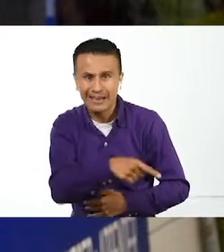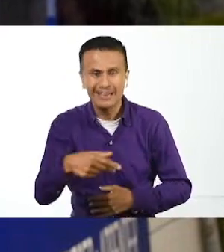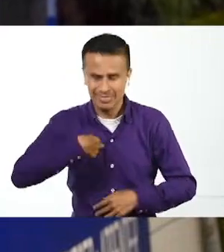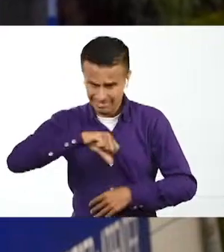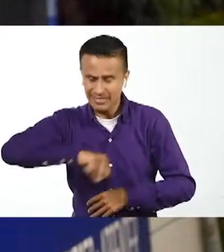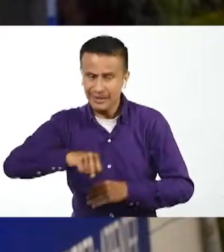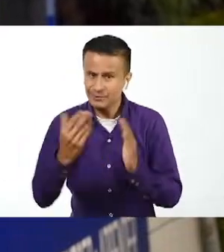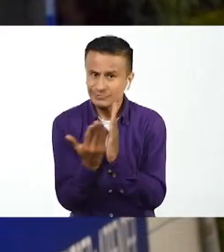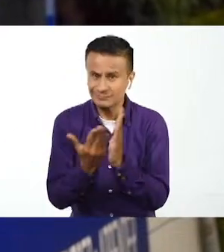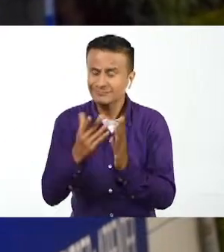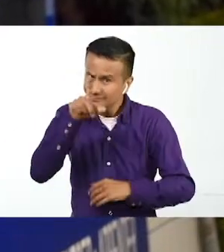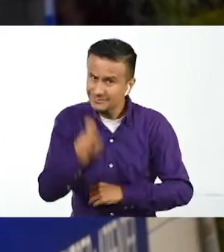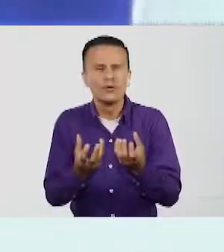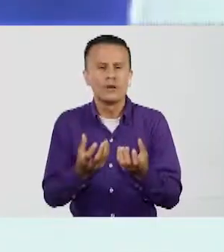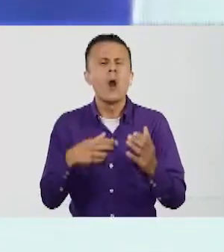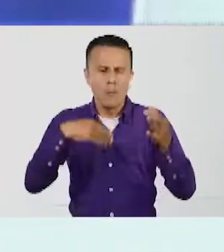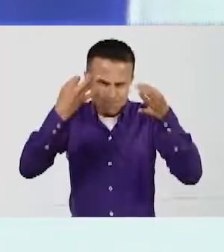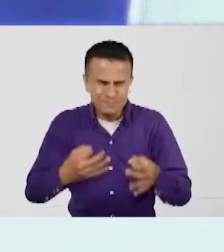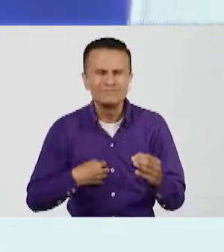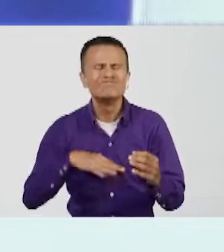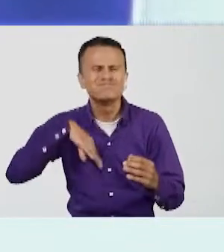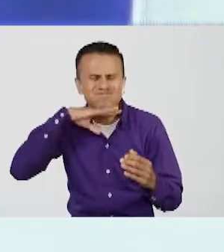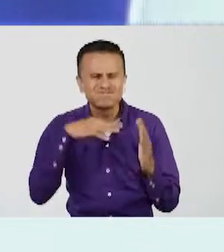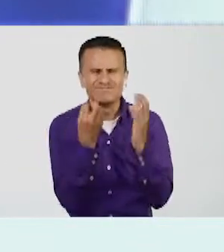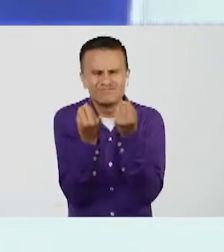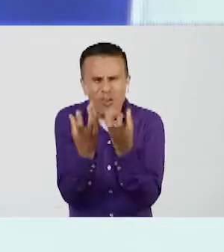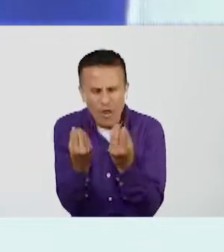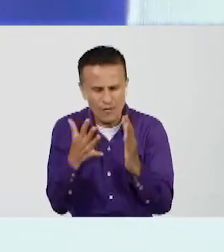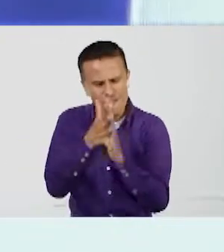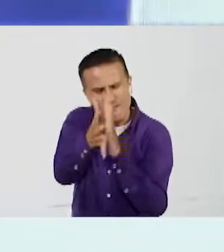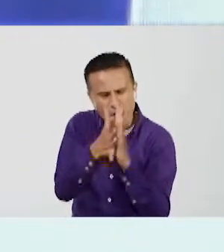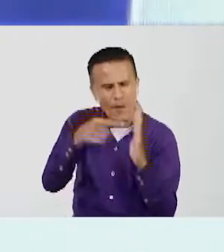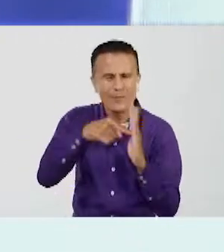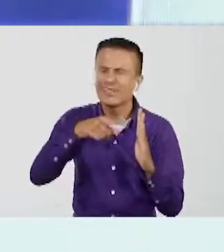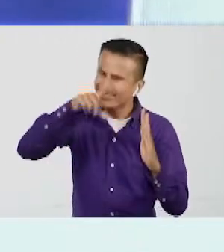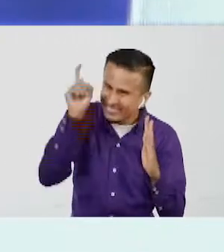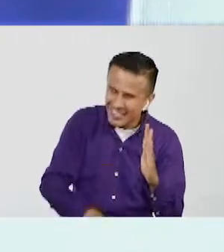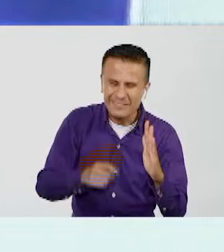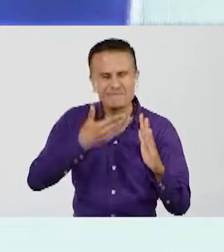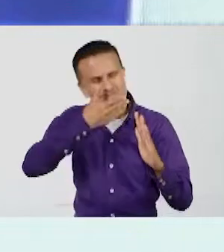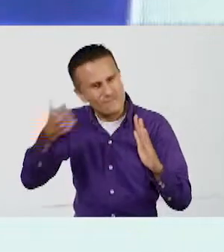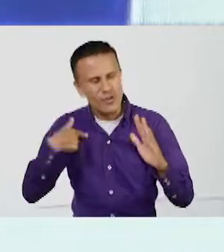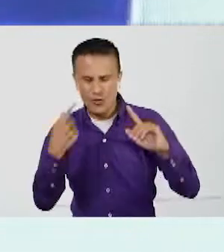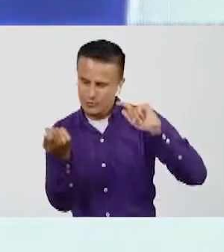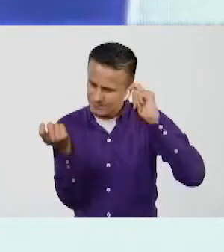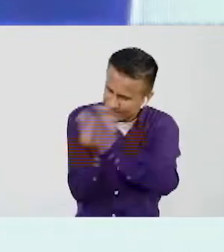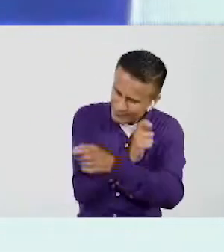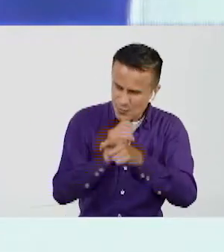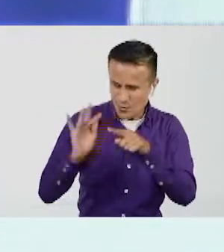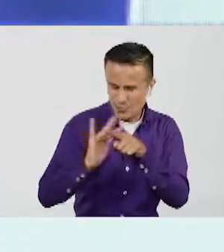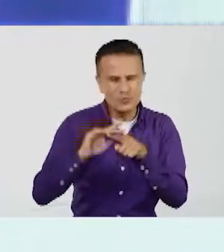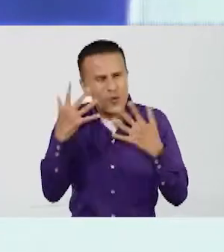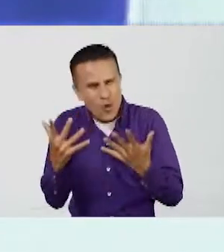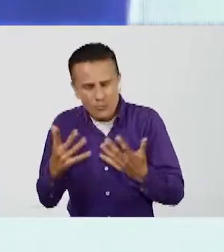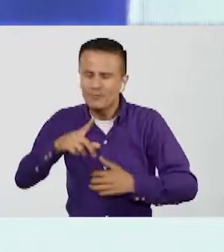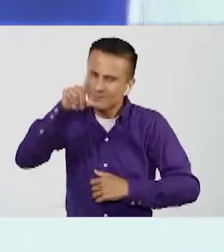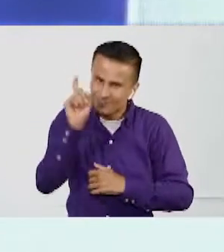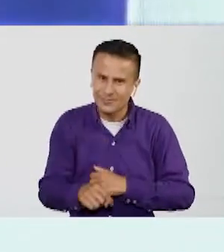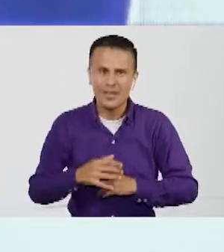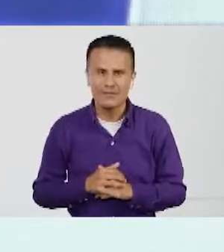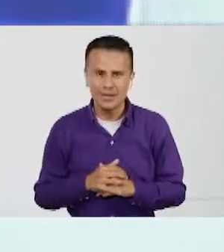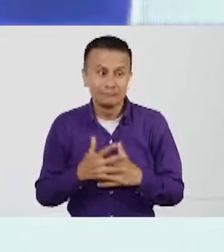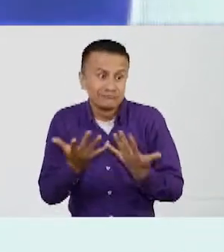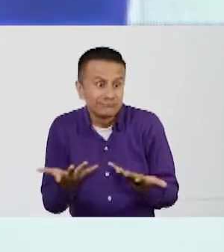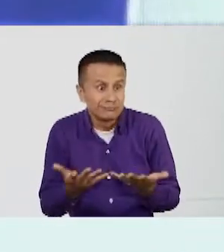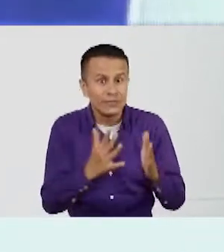child has a fundamental right to education. We have a lot of data. We have to use that data better. We do need to increase the methods